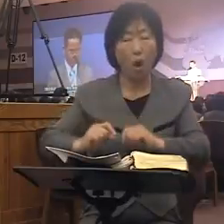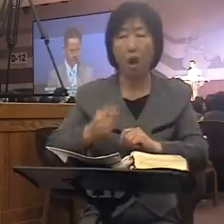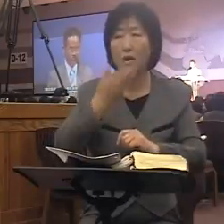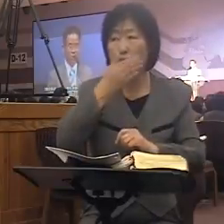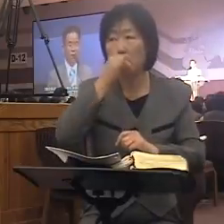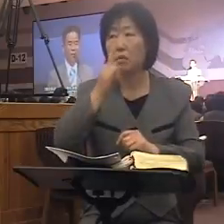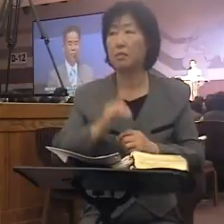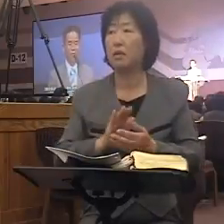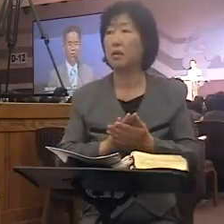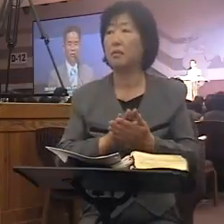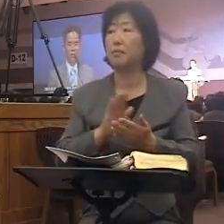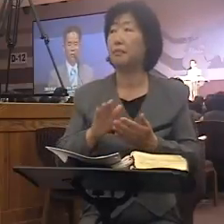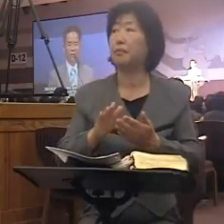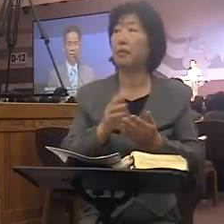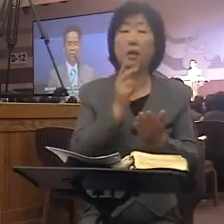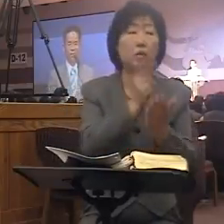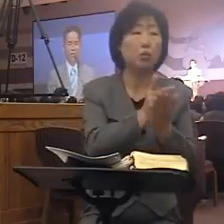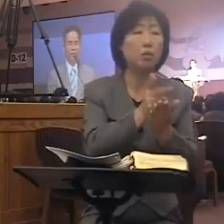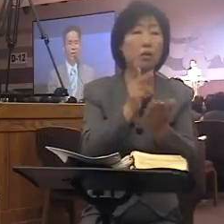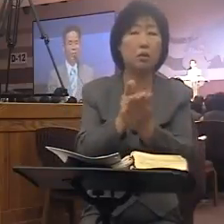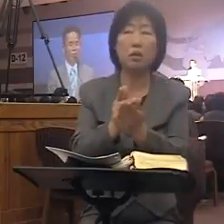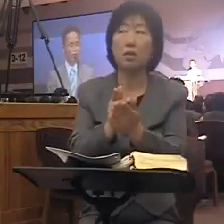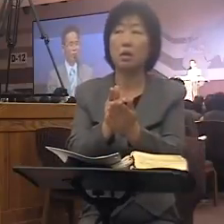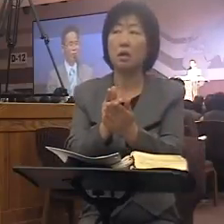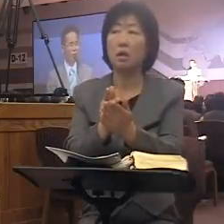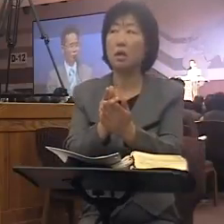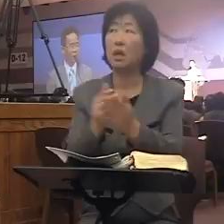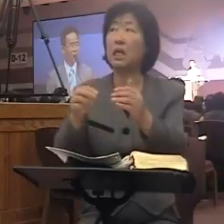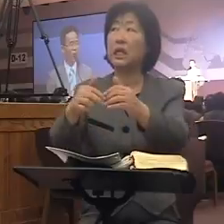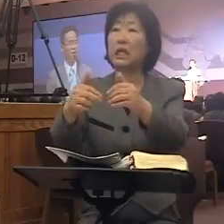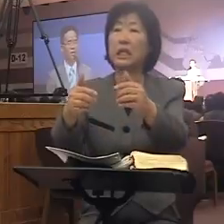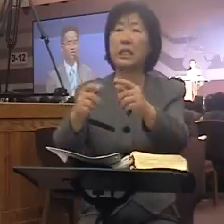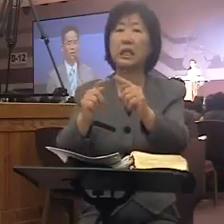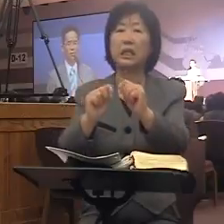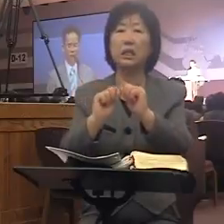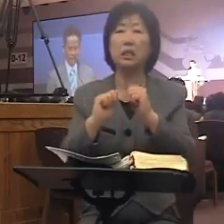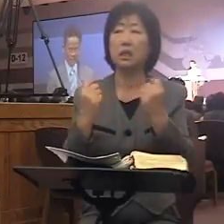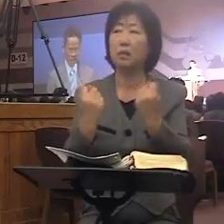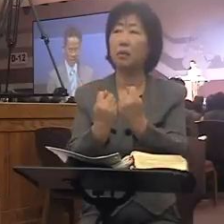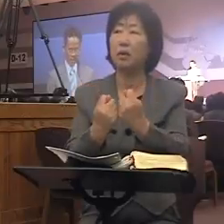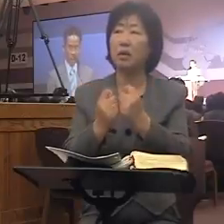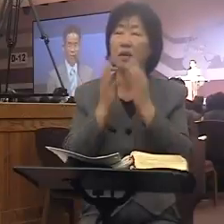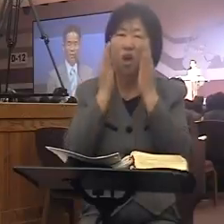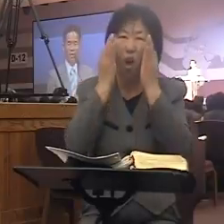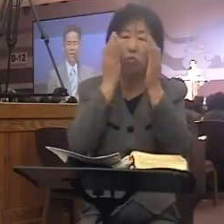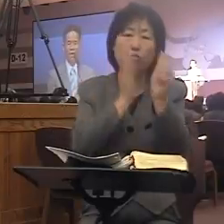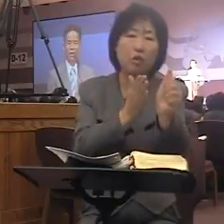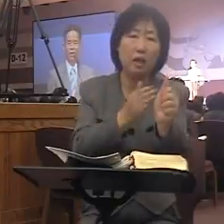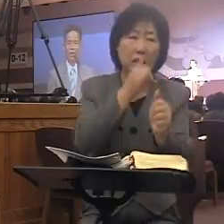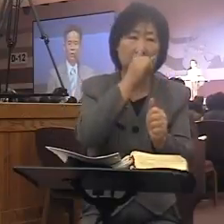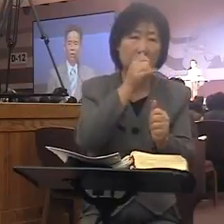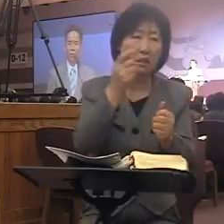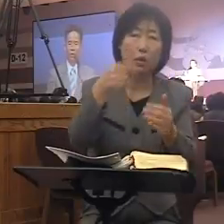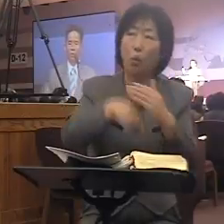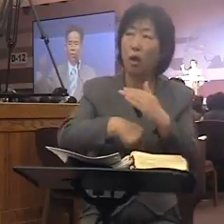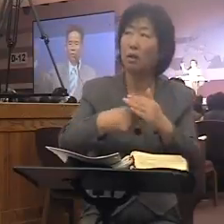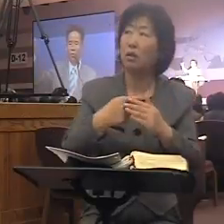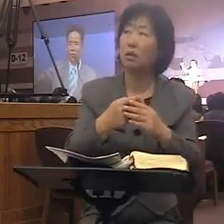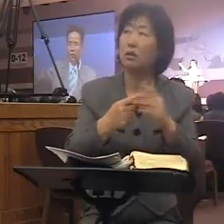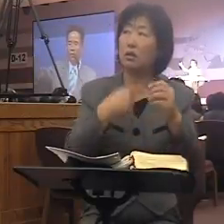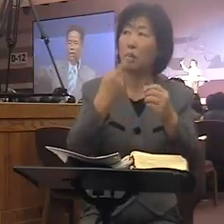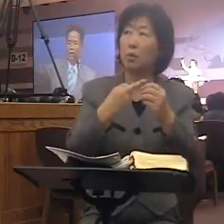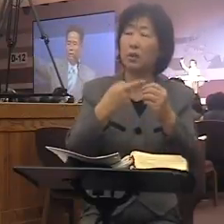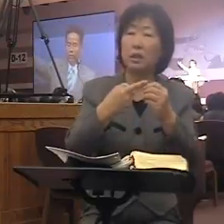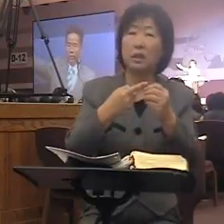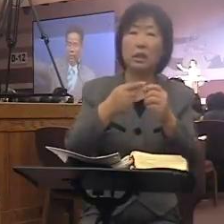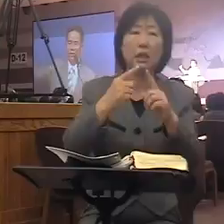수가 있습니다. 우리 주차 그리고 차량팀에서 간곡한 부탁이 몇 가지 들어왔습니다. 첫 번째, 우리 교회